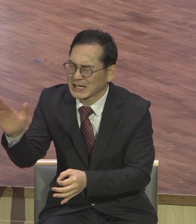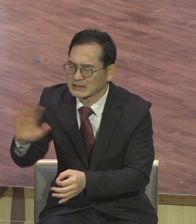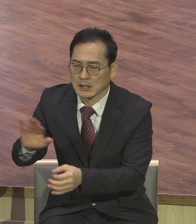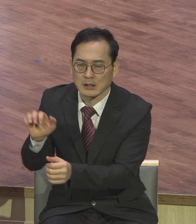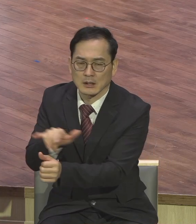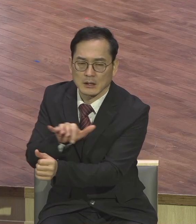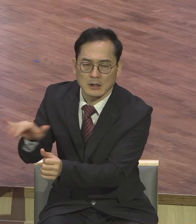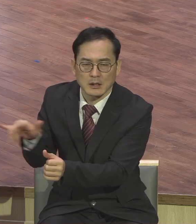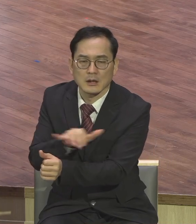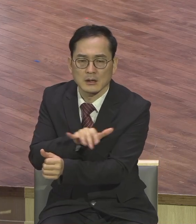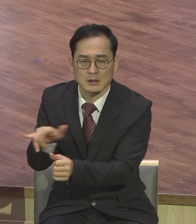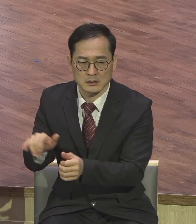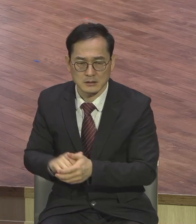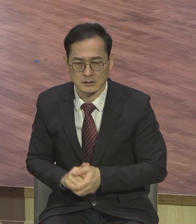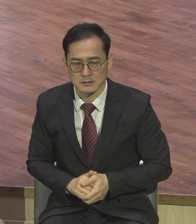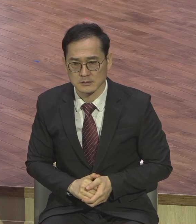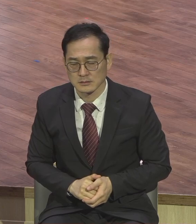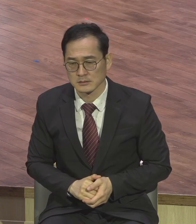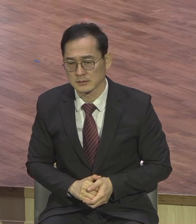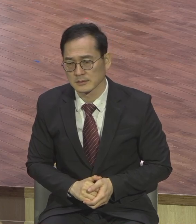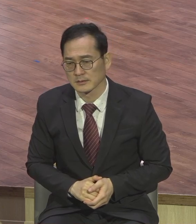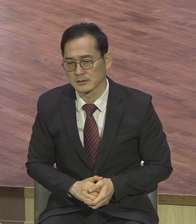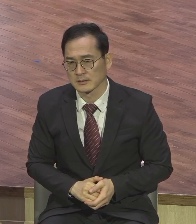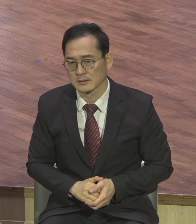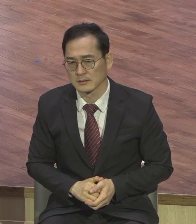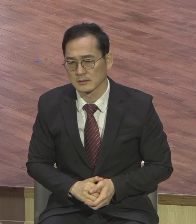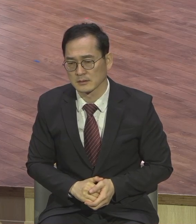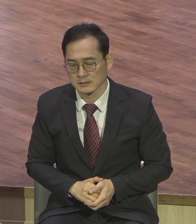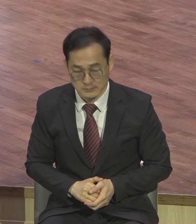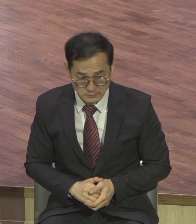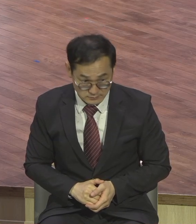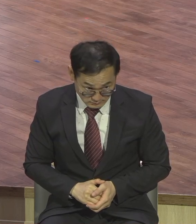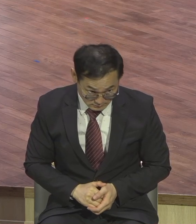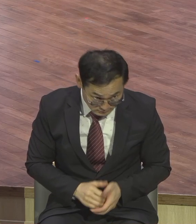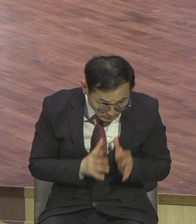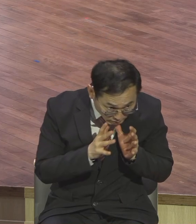아닌데 거기에 온 시간 다 마음 다 빼앗아버려요.